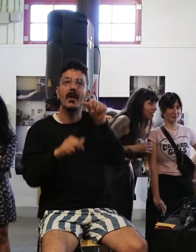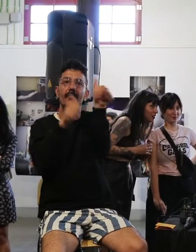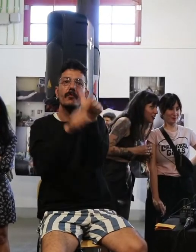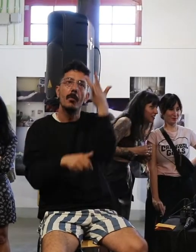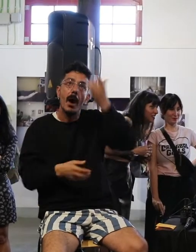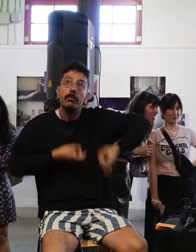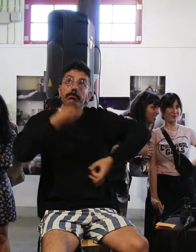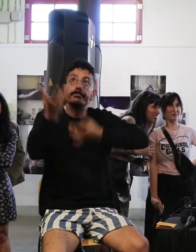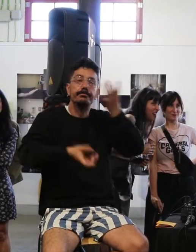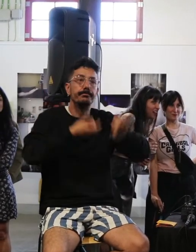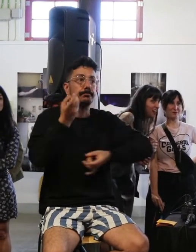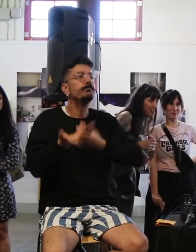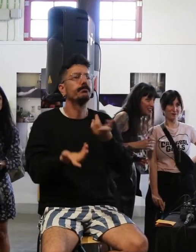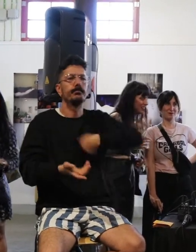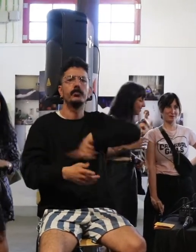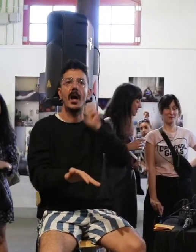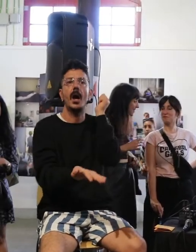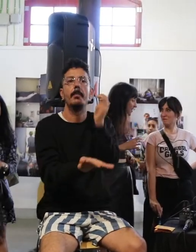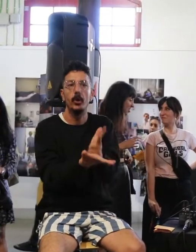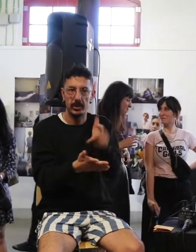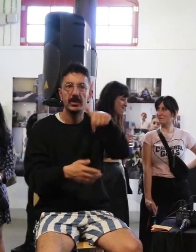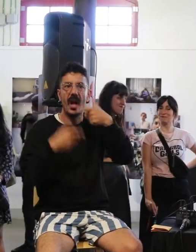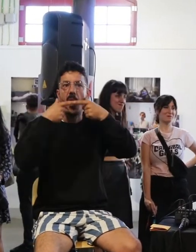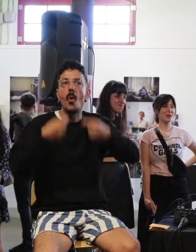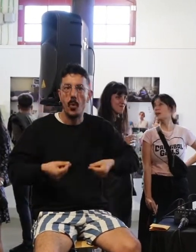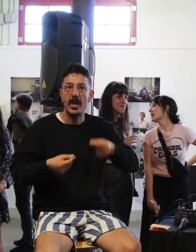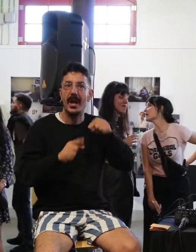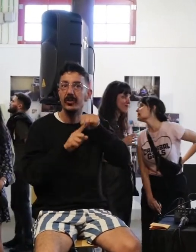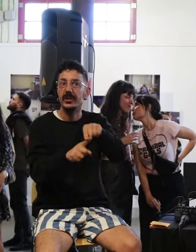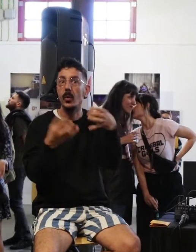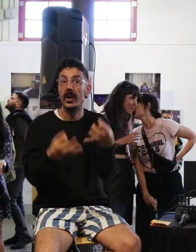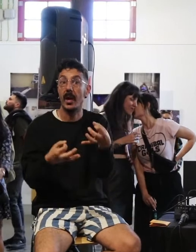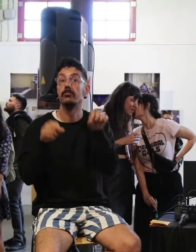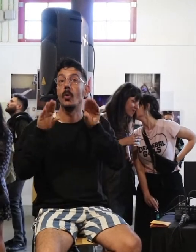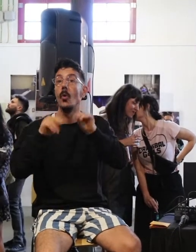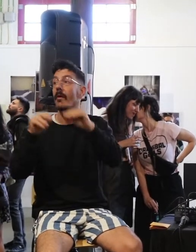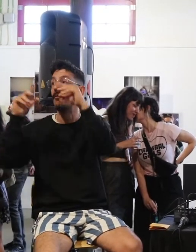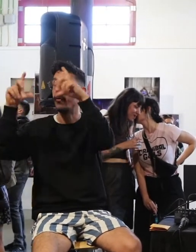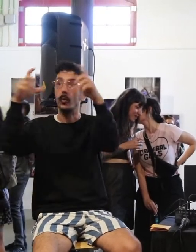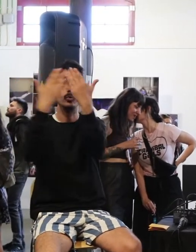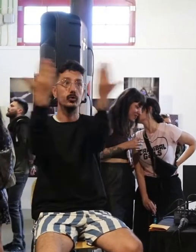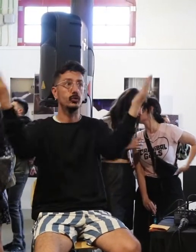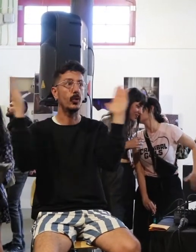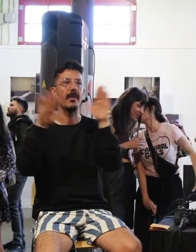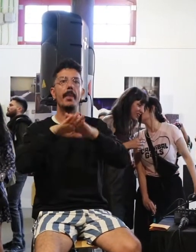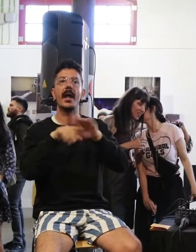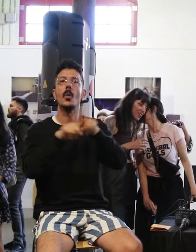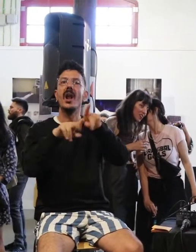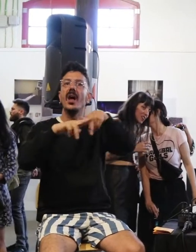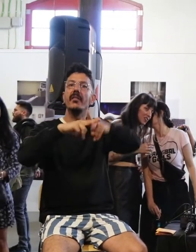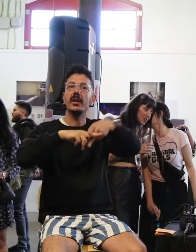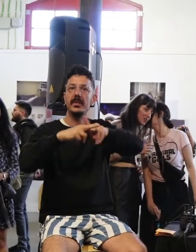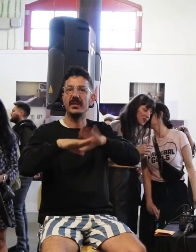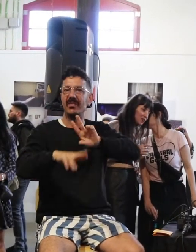Llavors nosaltres la proposta que hem fet a Nuyal és una mica aquesta, no? Utilitzar la fotografia com a eina de transformació i com a espai